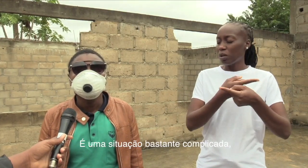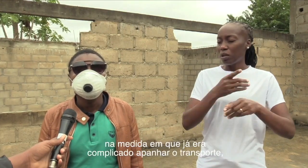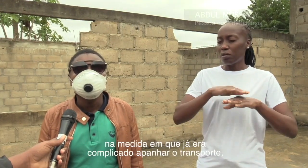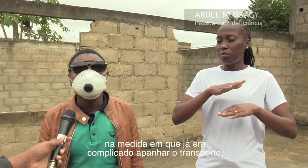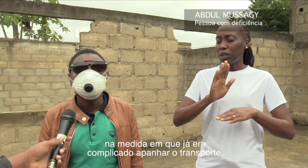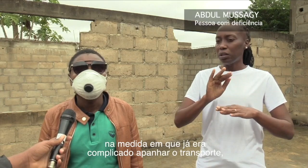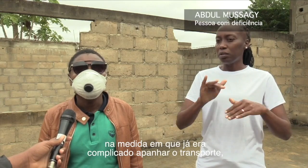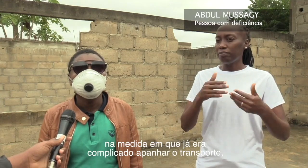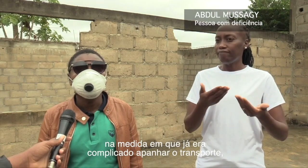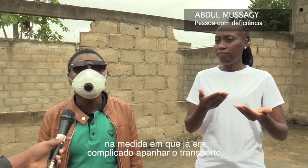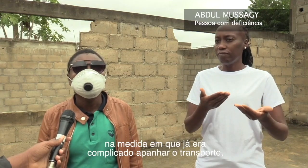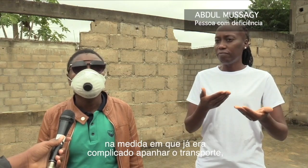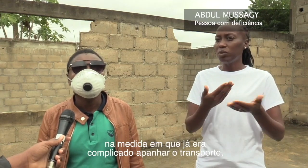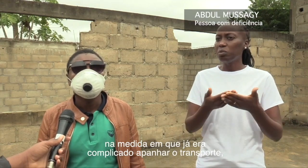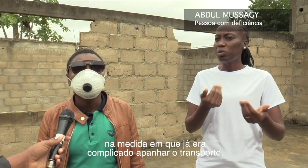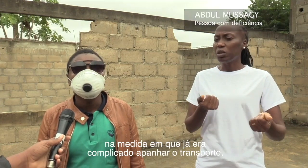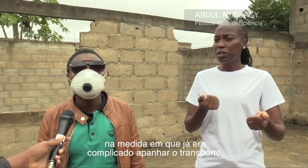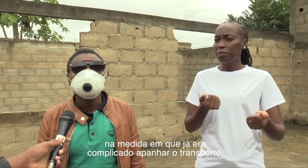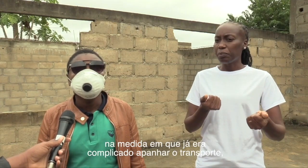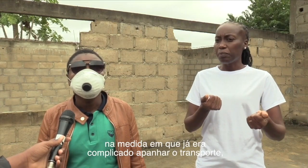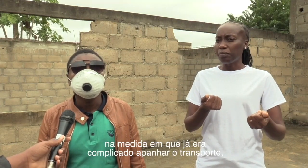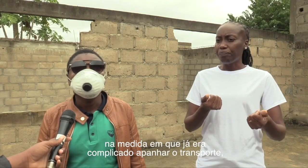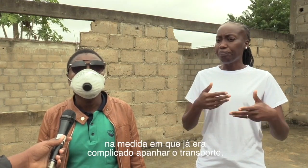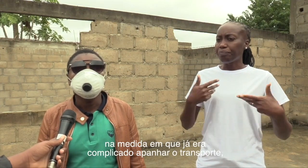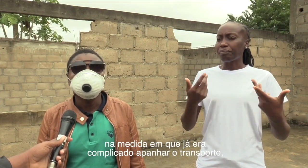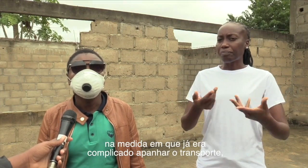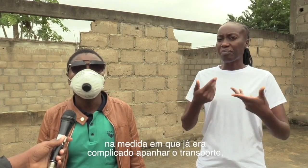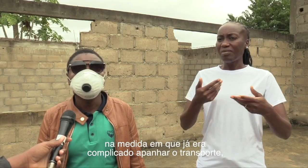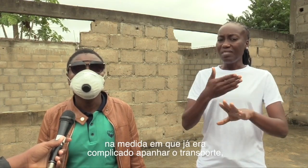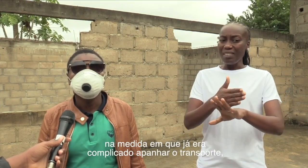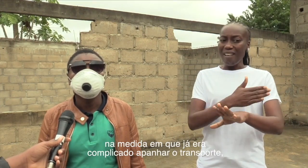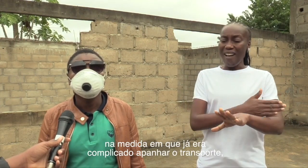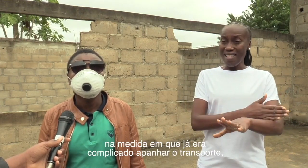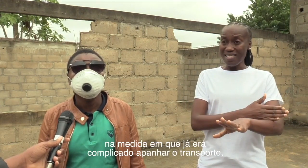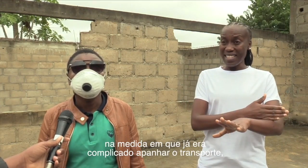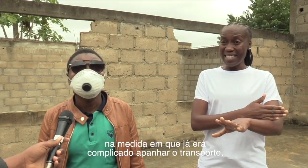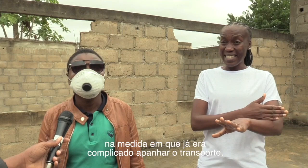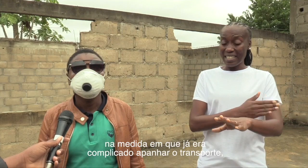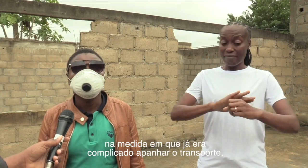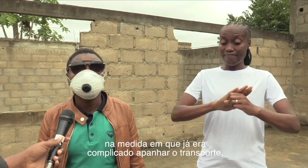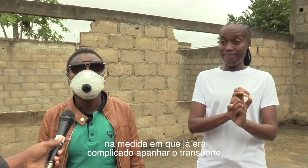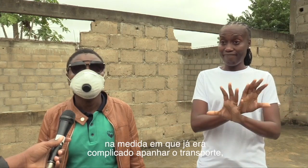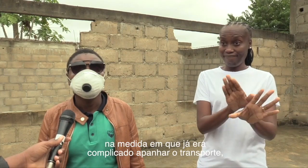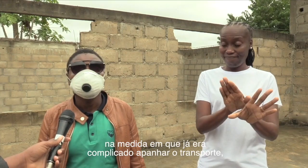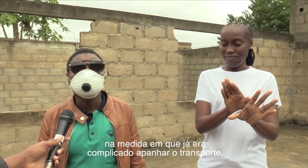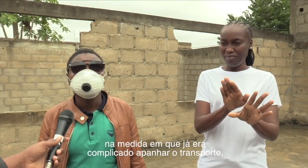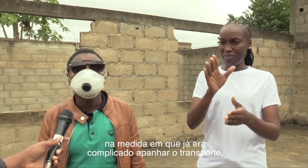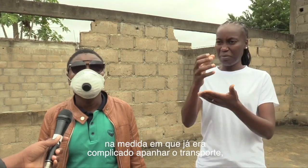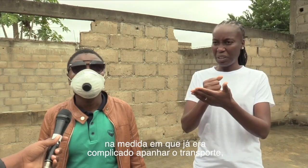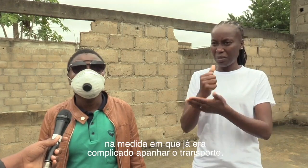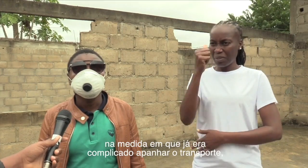na medida em que já era complicado apanhar